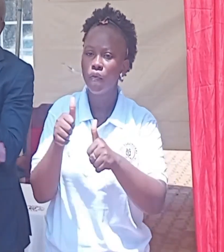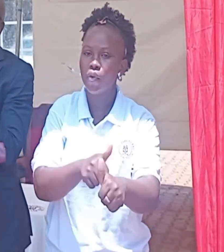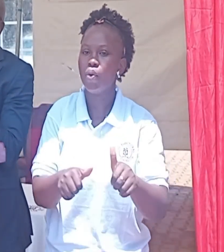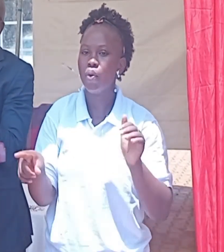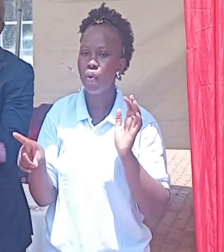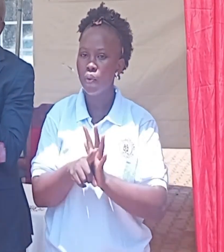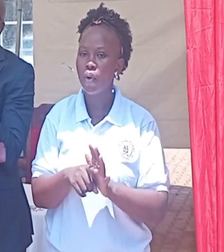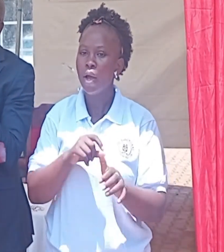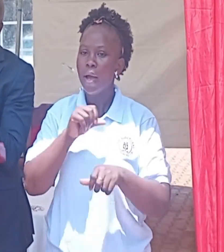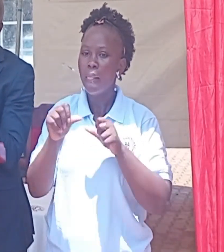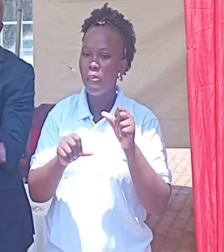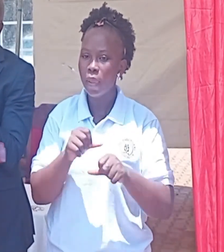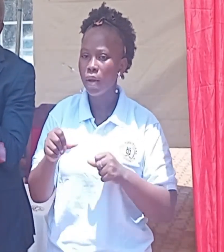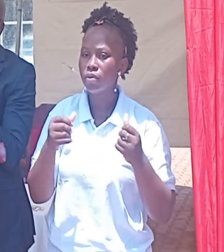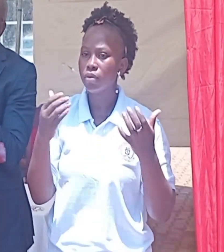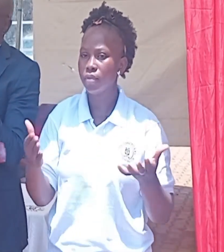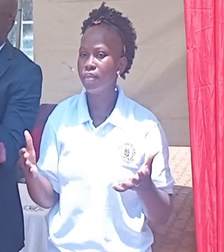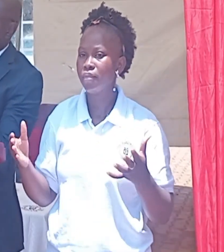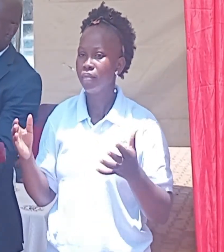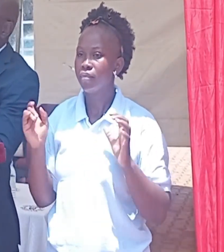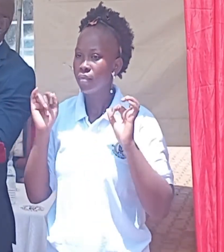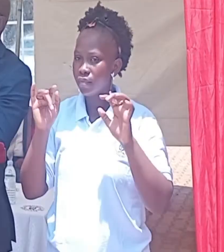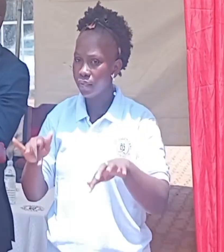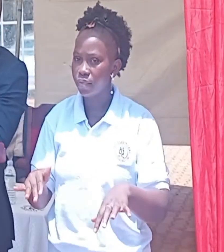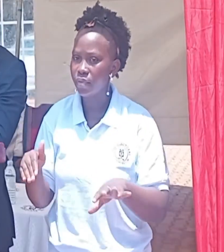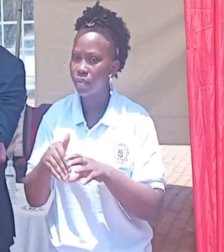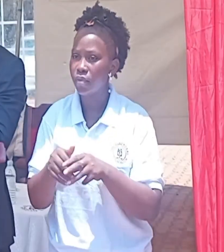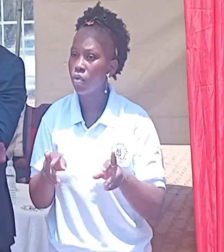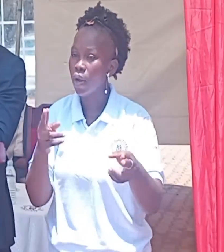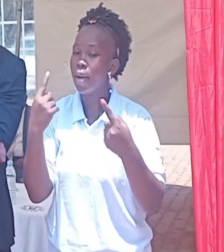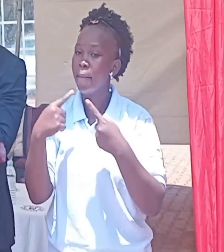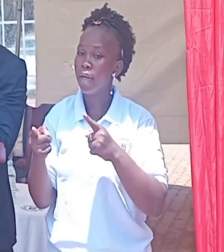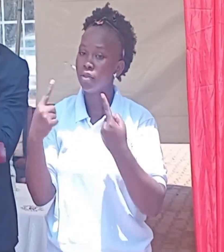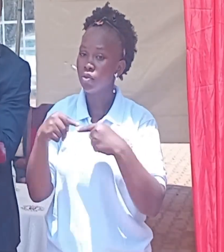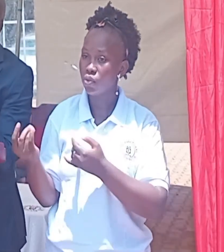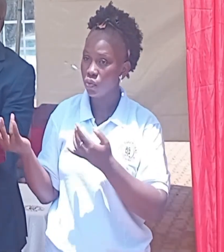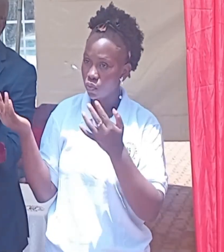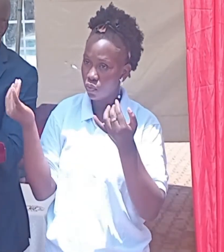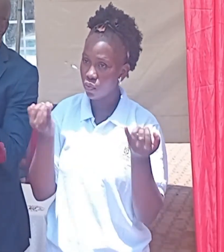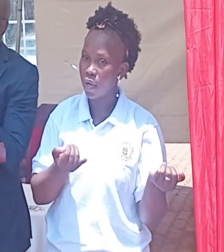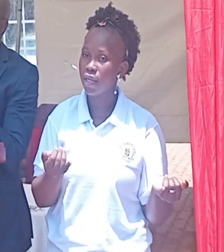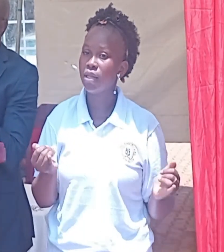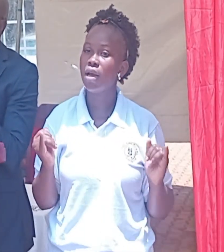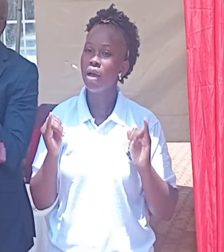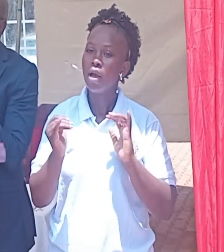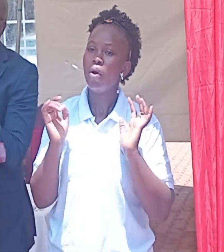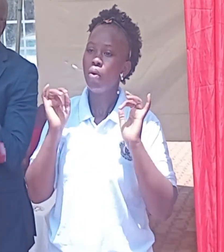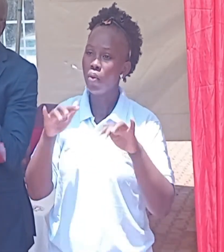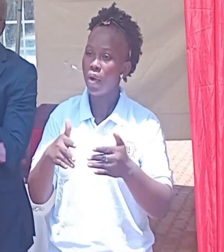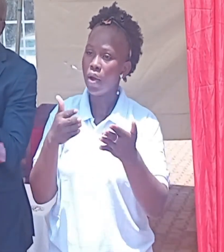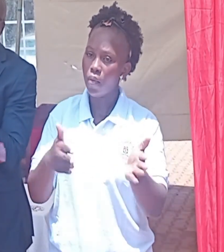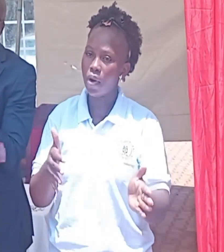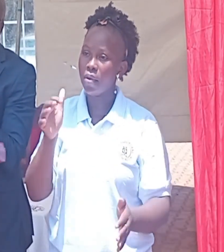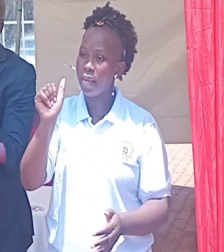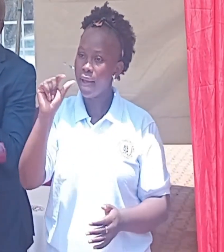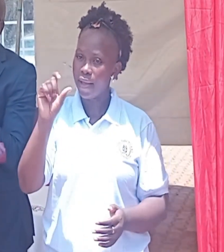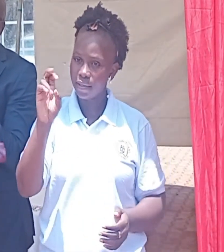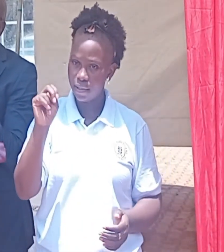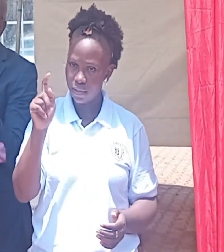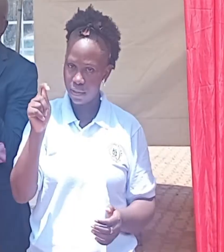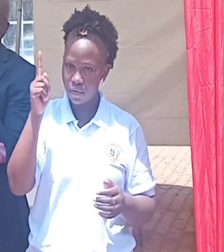ku bivulo mu makubo. Naye twayita olukungaana wano lwa agents ba presidential